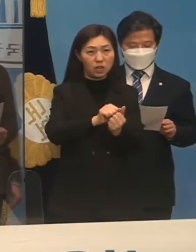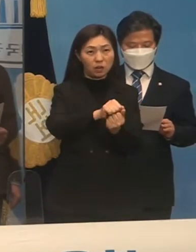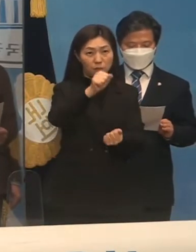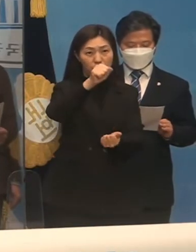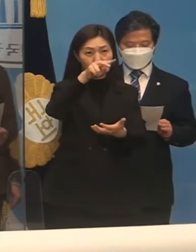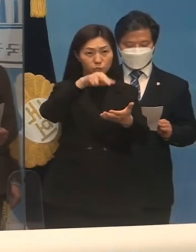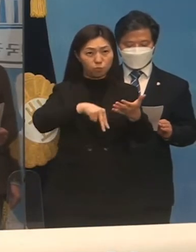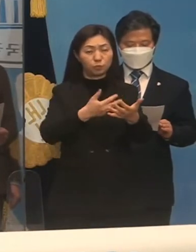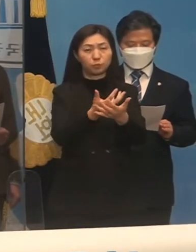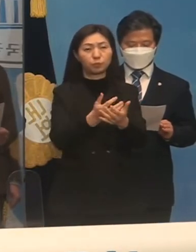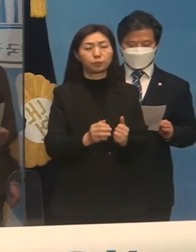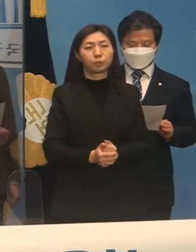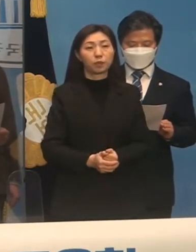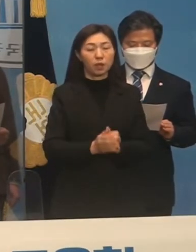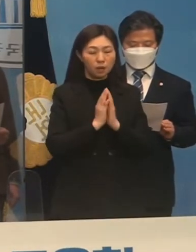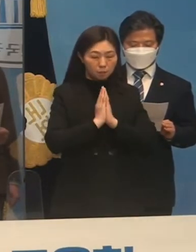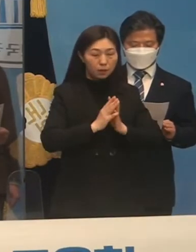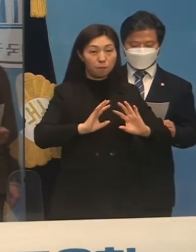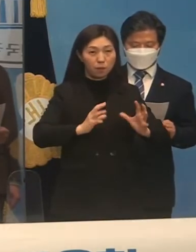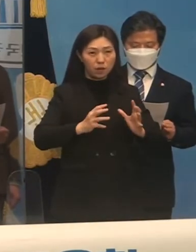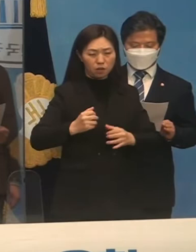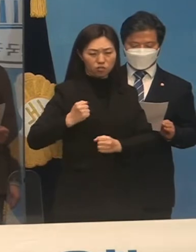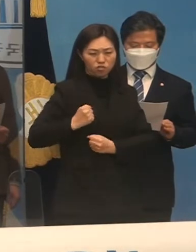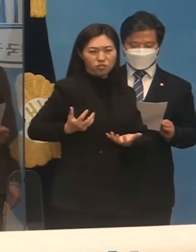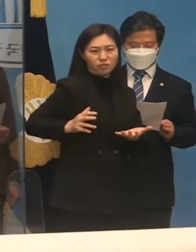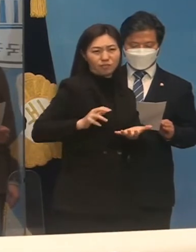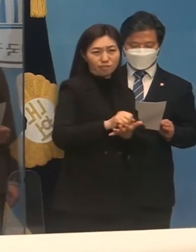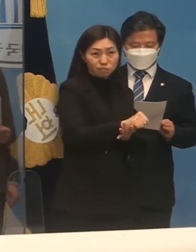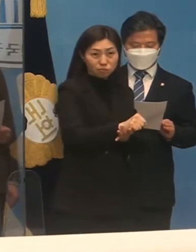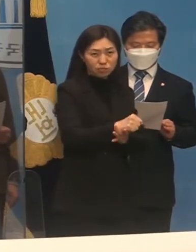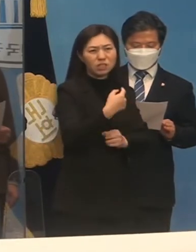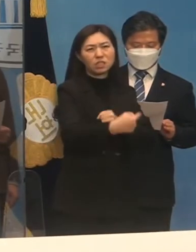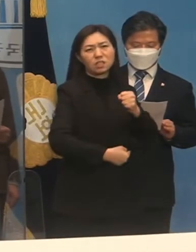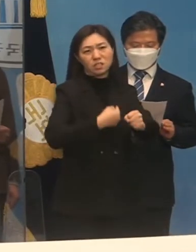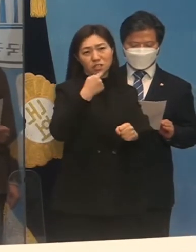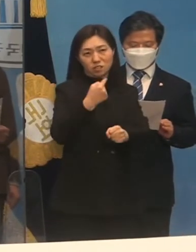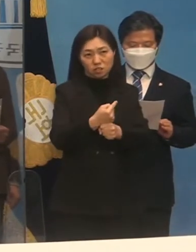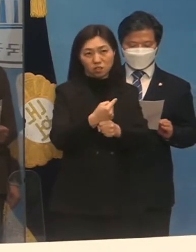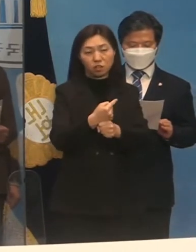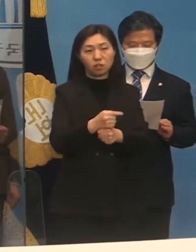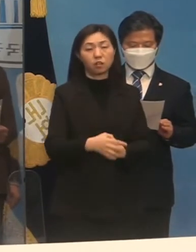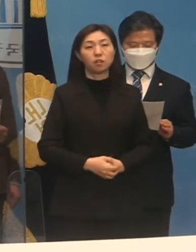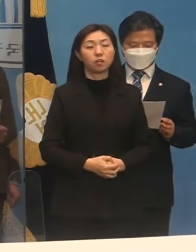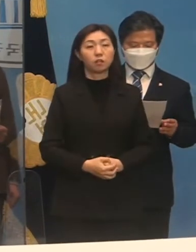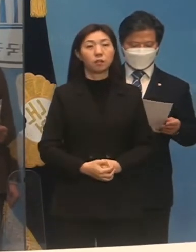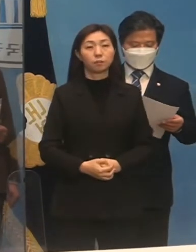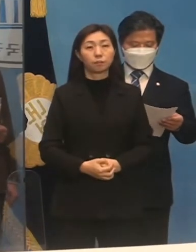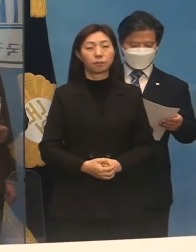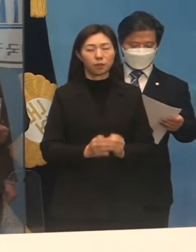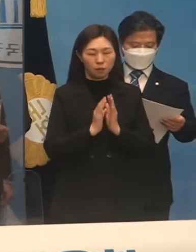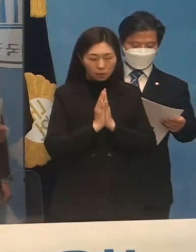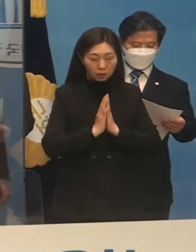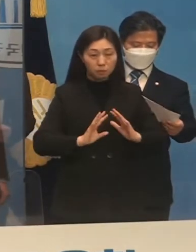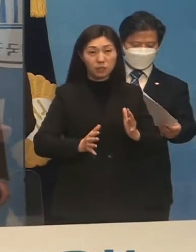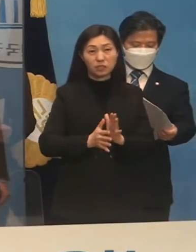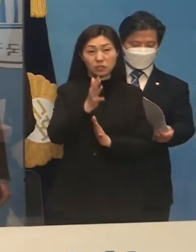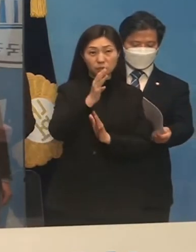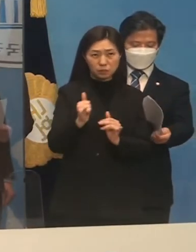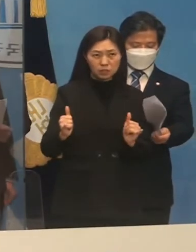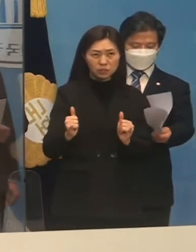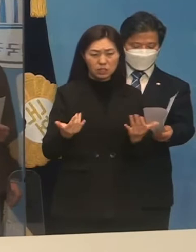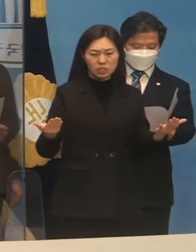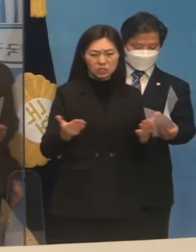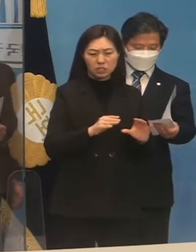미얀마에서 군부 쿠데타가 일어난 지 1년이 되었습니다. 미얀마 시민들은 보이콧,